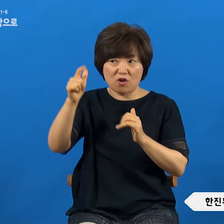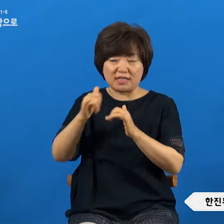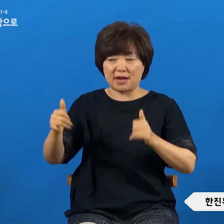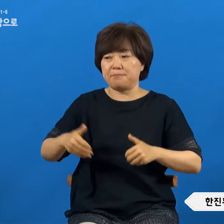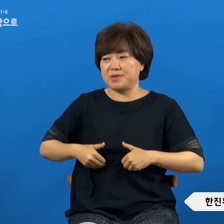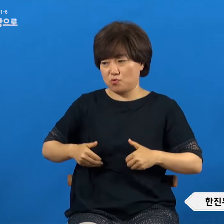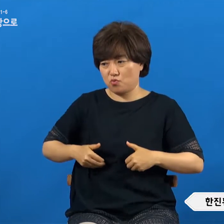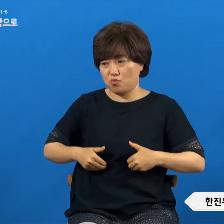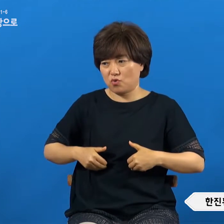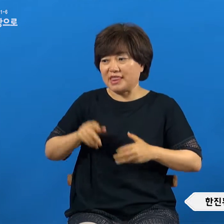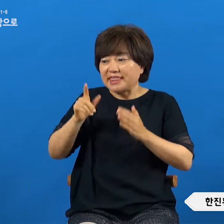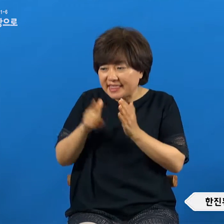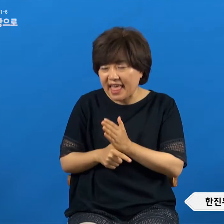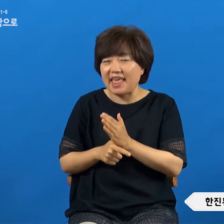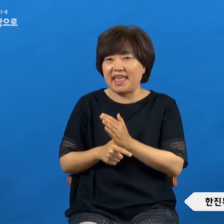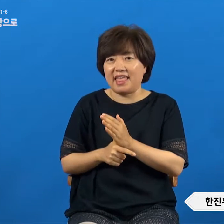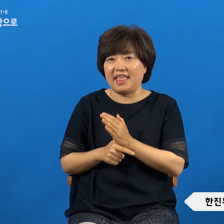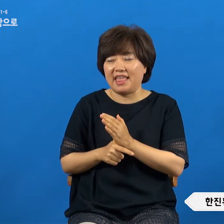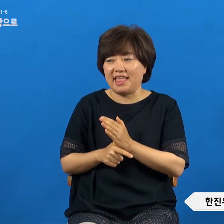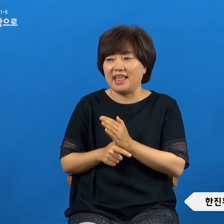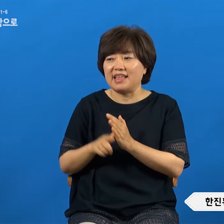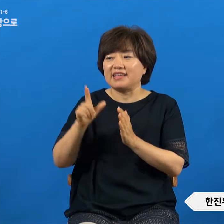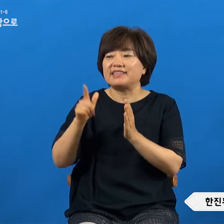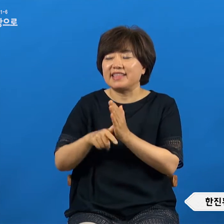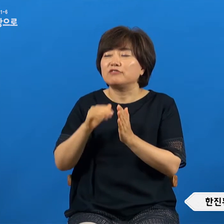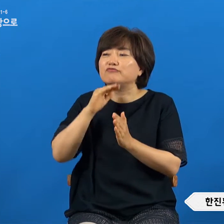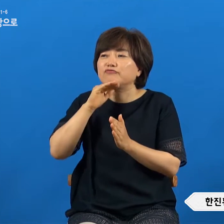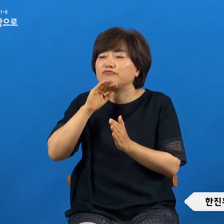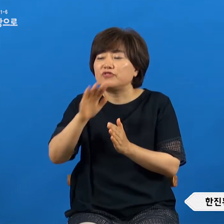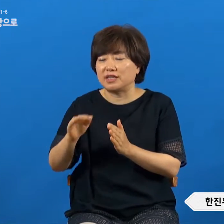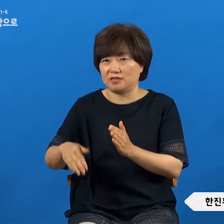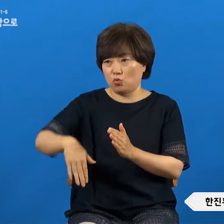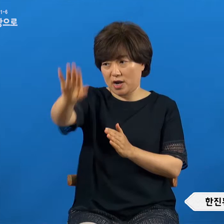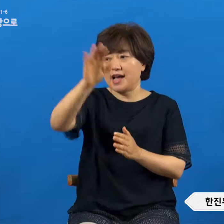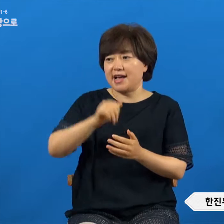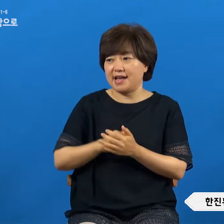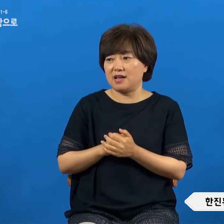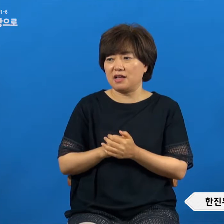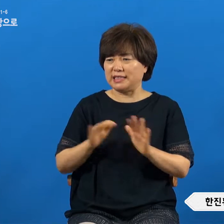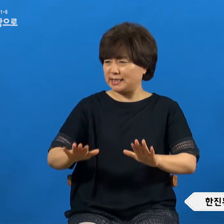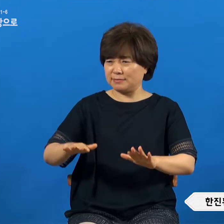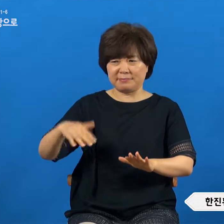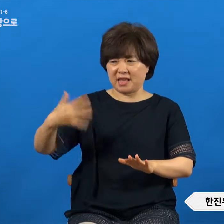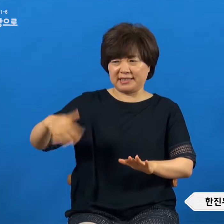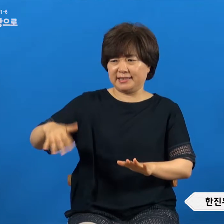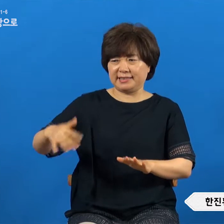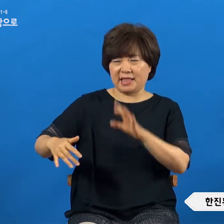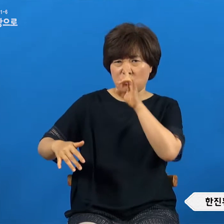텐데 그때 자네가 돌아가게. 지금은 때가 아니야.